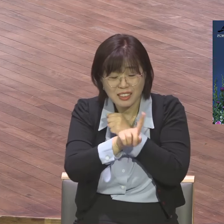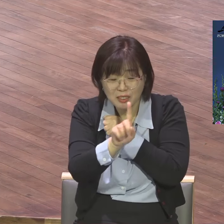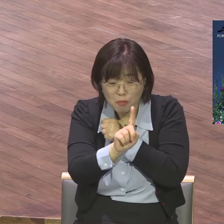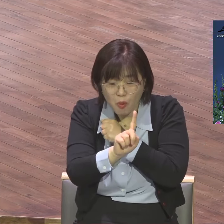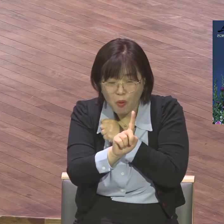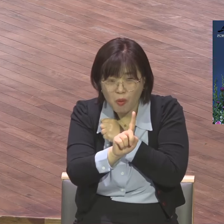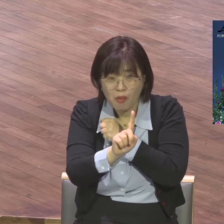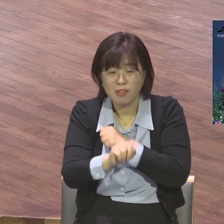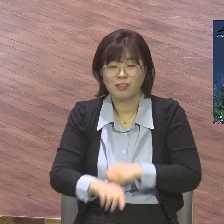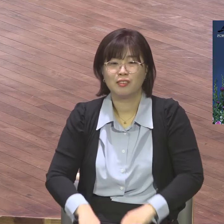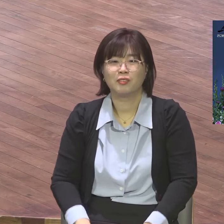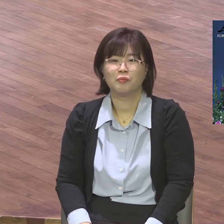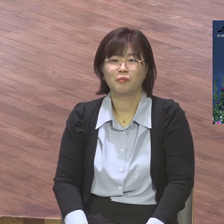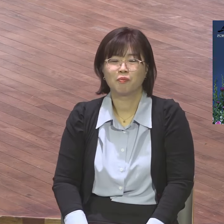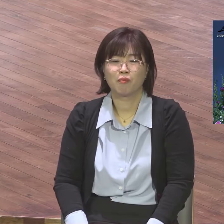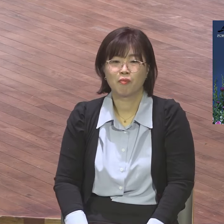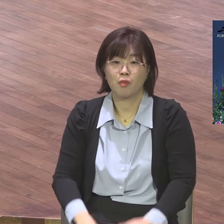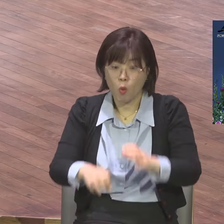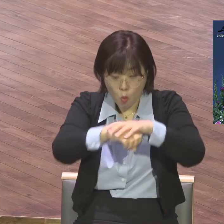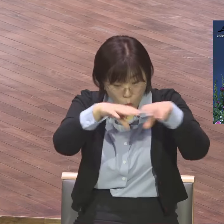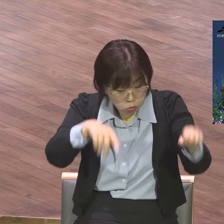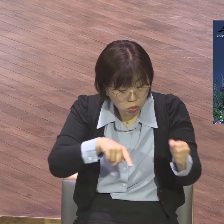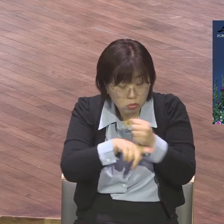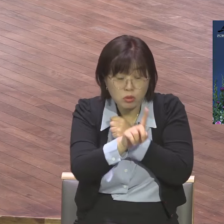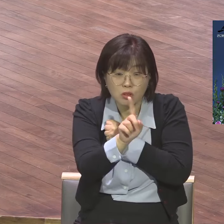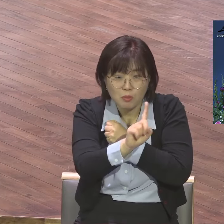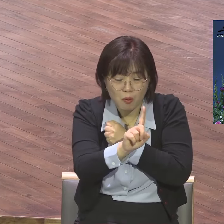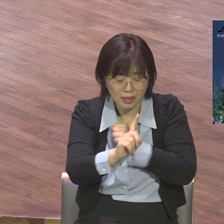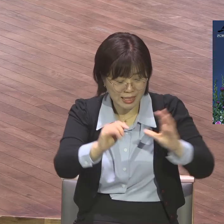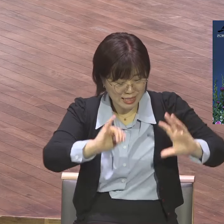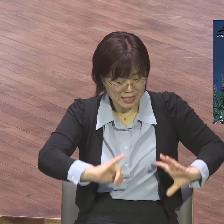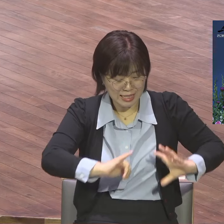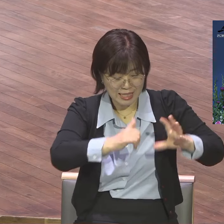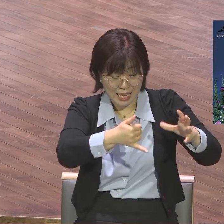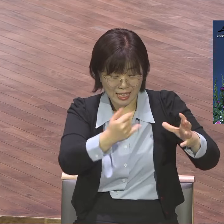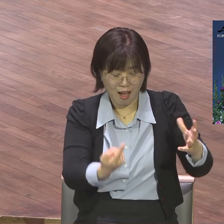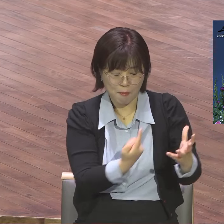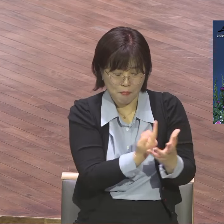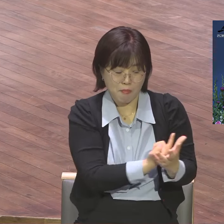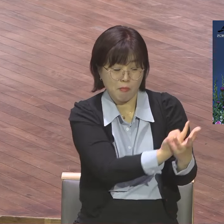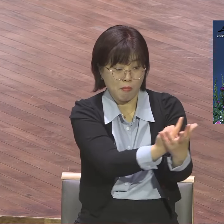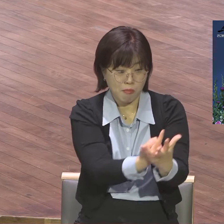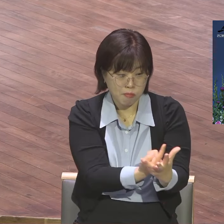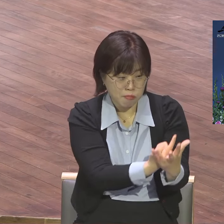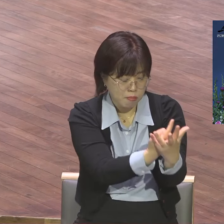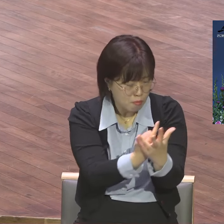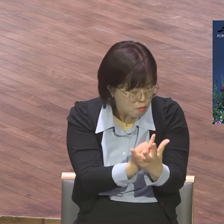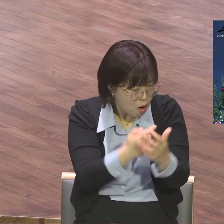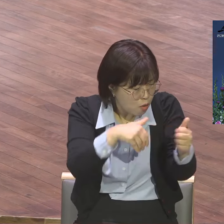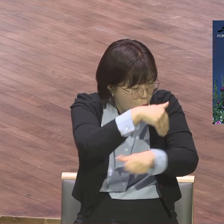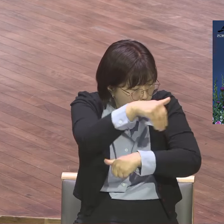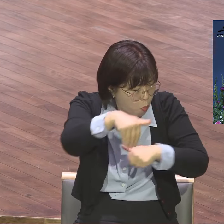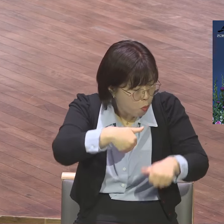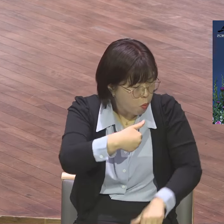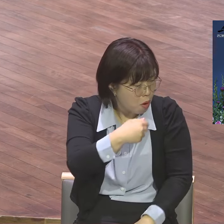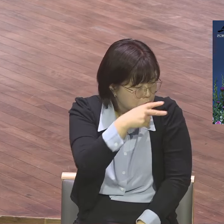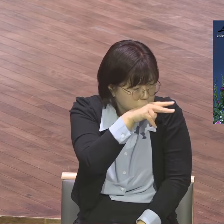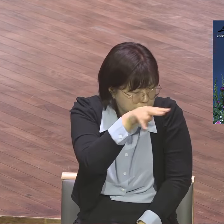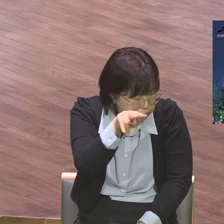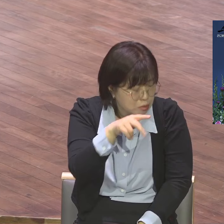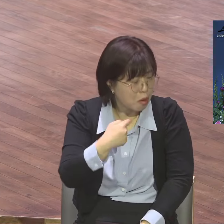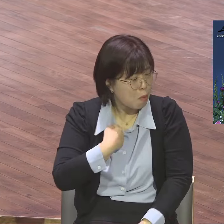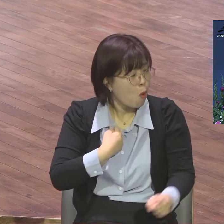헛된 것을 강조하는 목적이 뭐냐? 바로 세상 사람들이 추구하는 그 모든 것을 내가 다